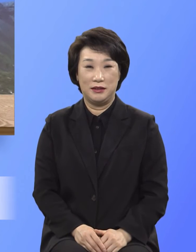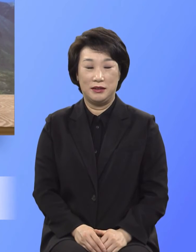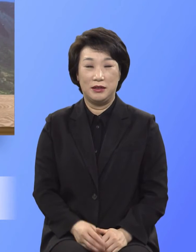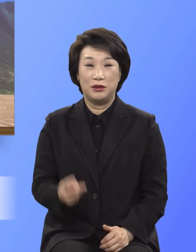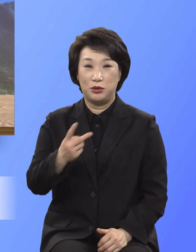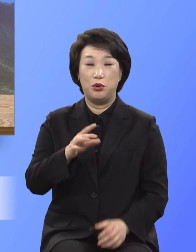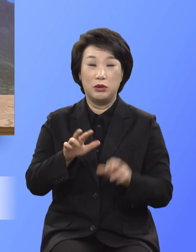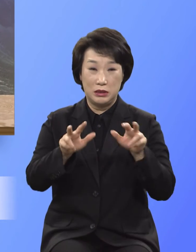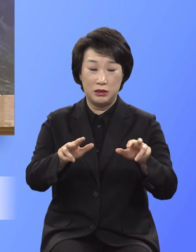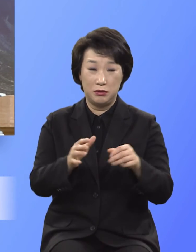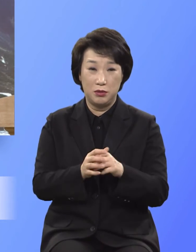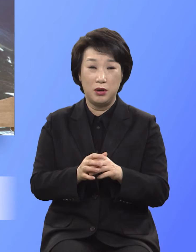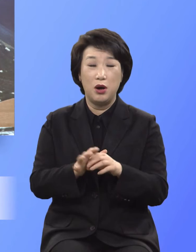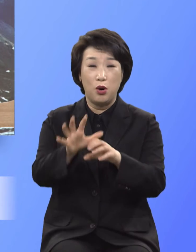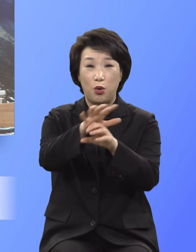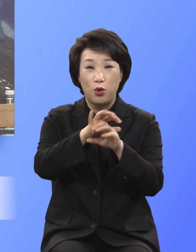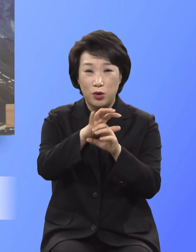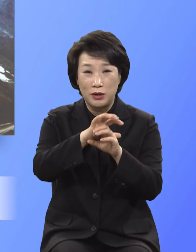또 코로나로 인하여